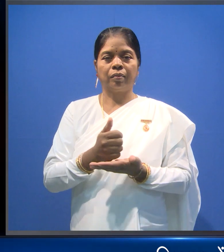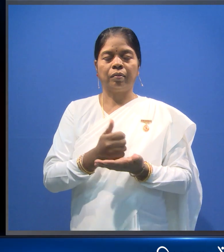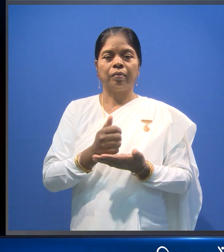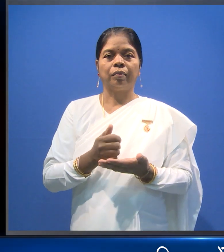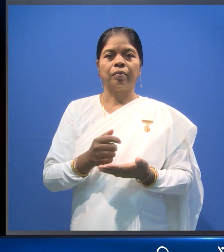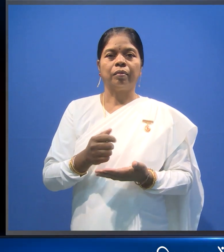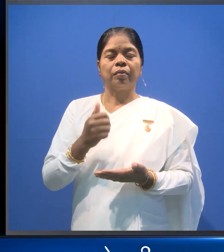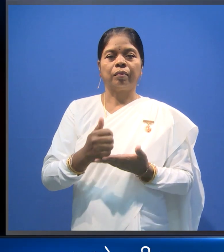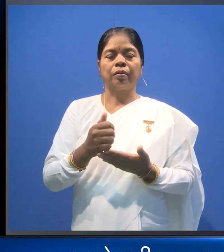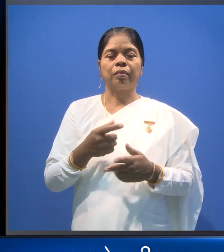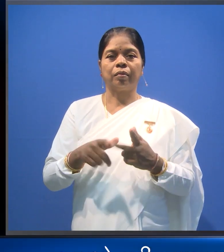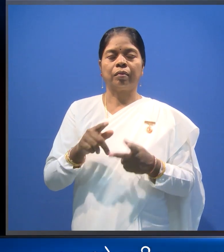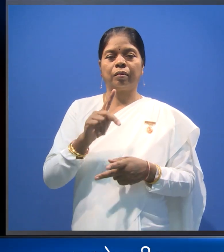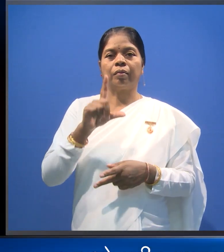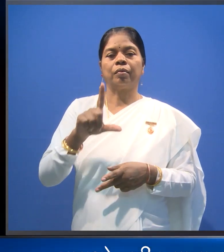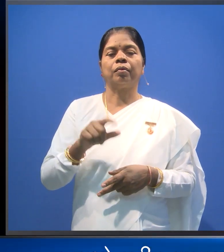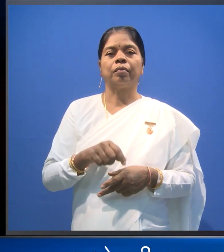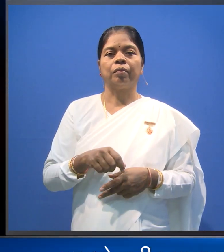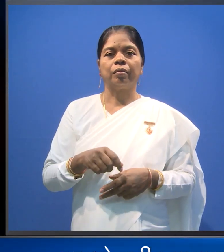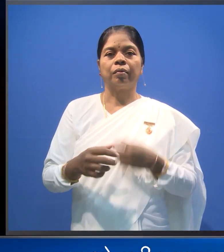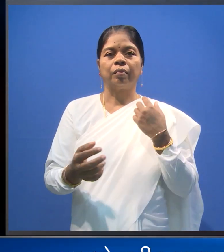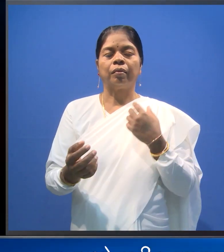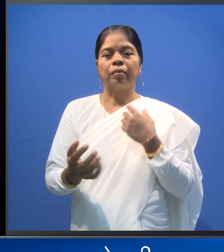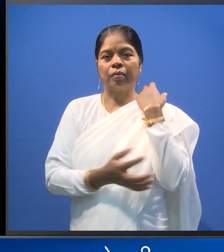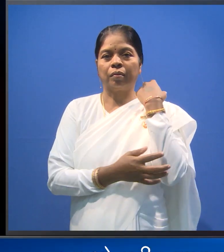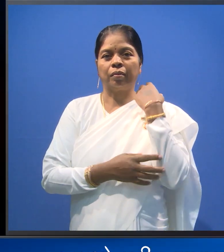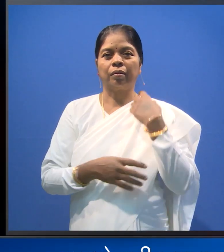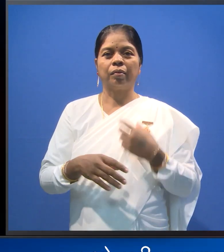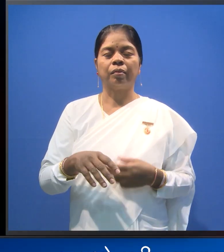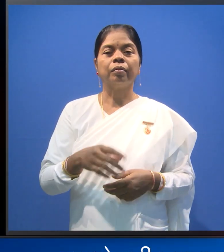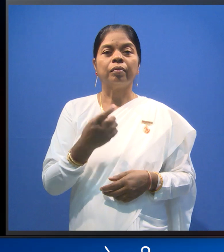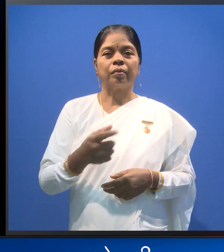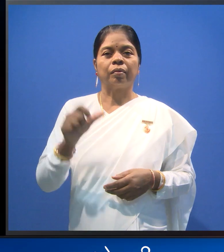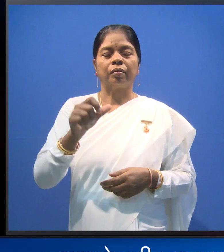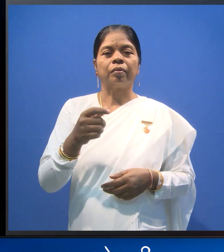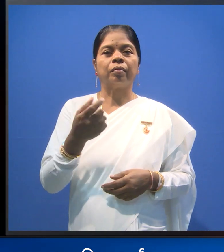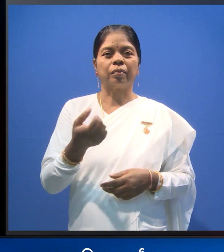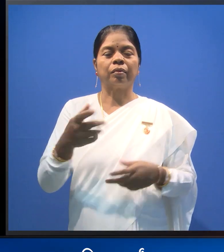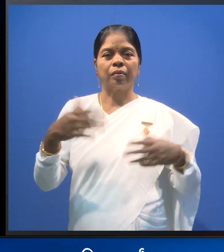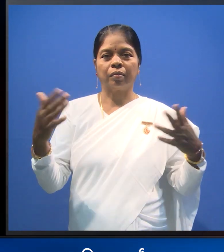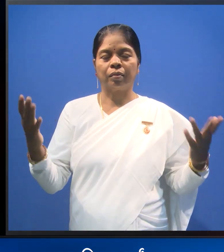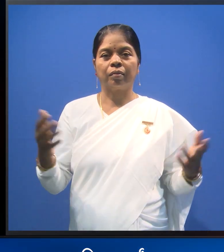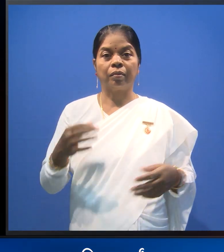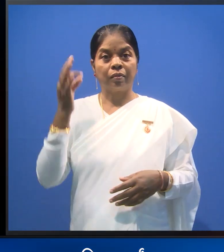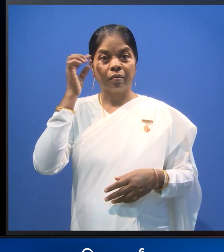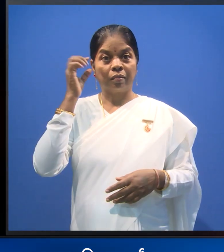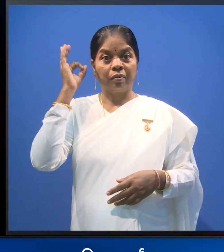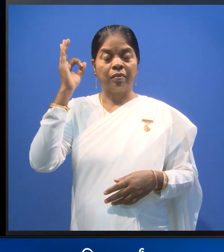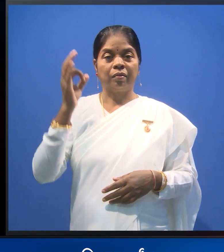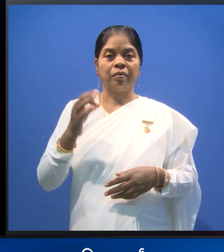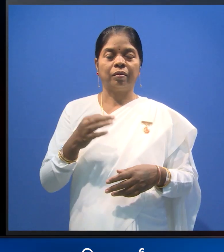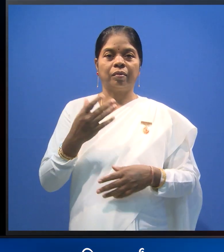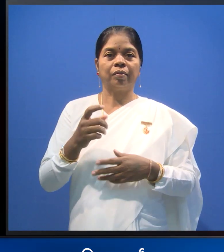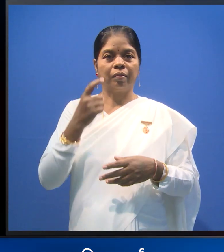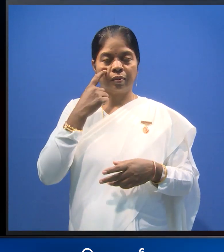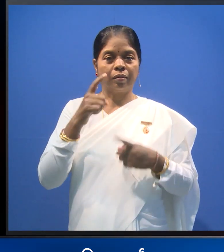केले, ज्यामध्ये गरीब मागासवर्गीय जाती जमातीतील हुशार विद्यार्थ्यांना